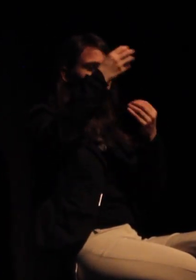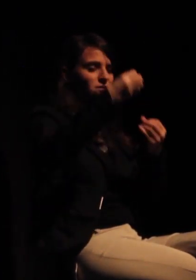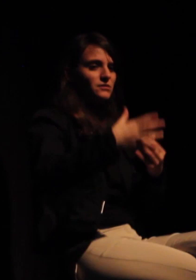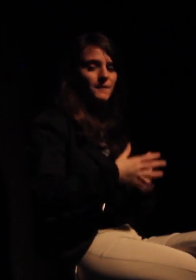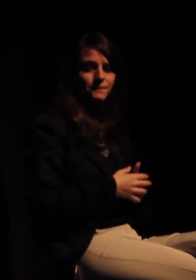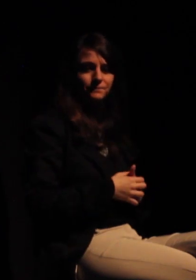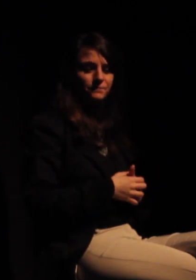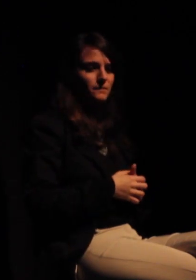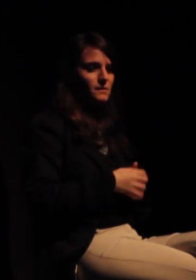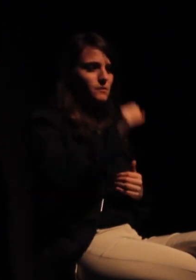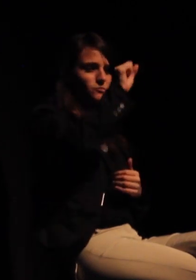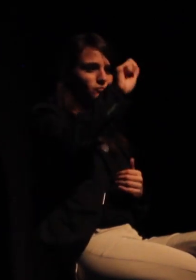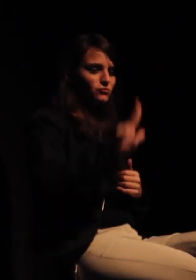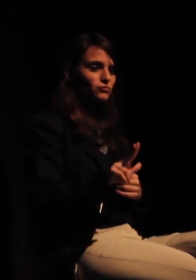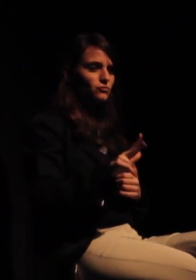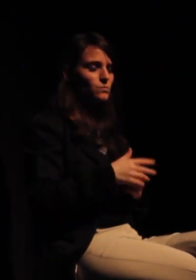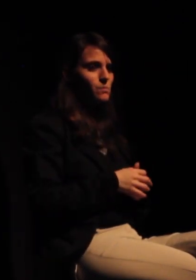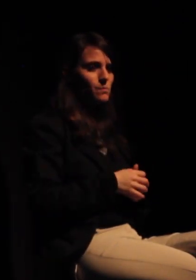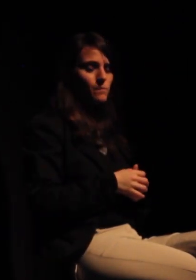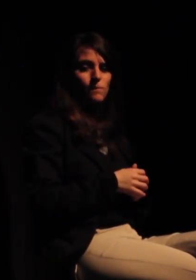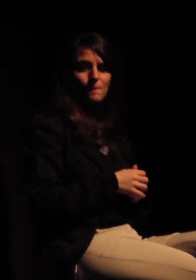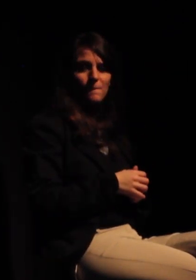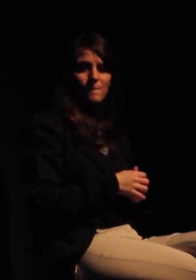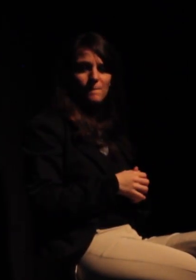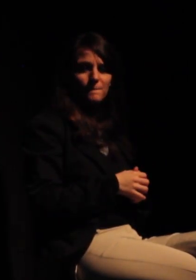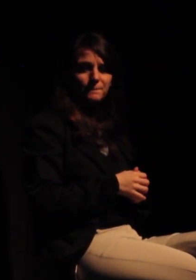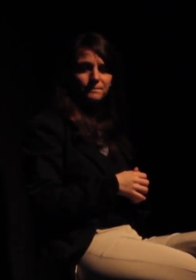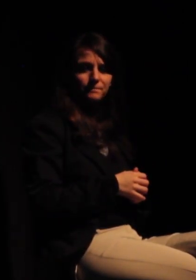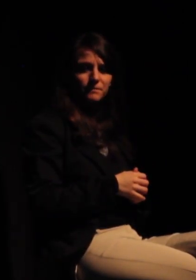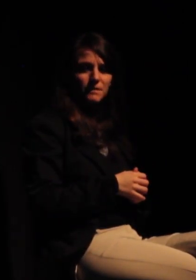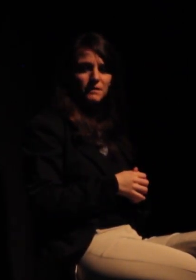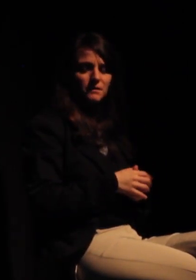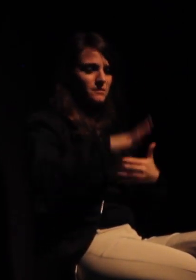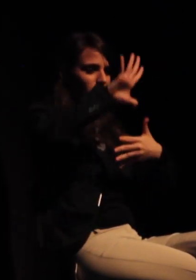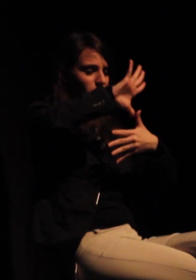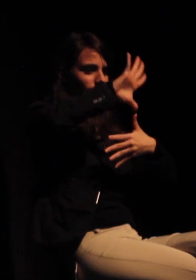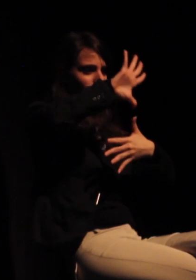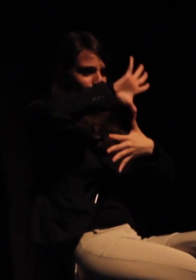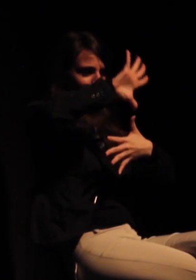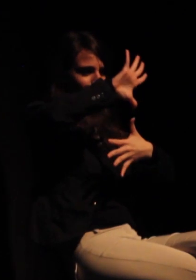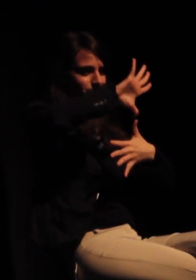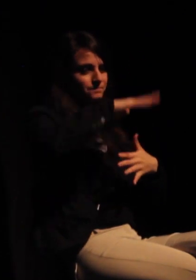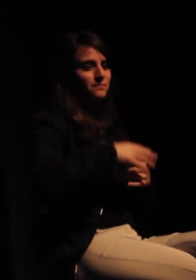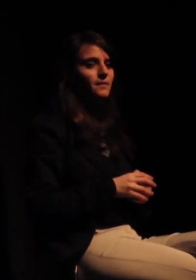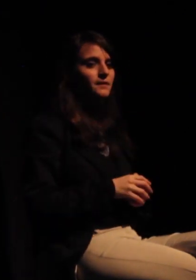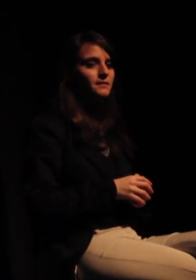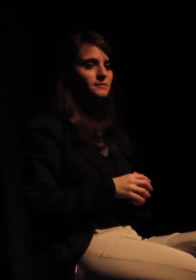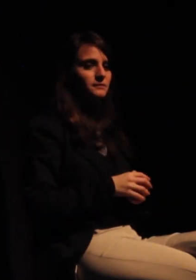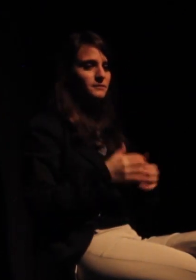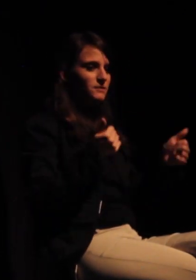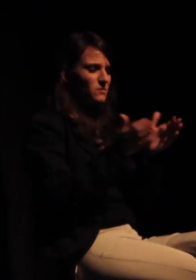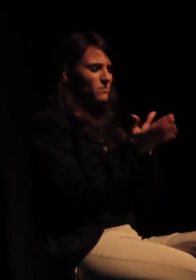Marabá, sudeste do Pará. Ali perto de Carajás, daquela coisa. Uma região dominada pela Vale. E Marabá é